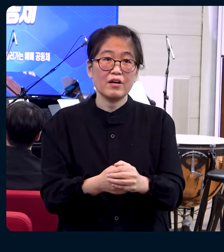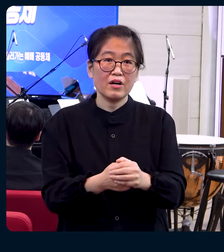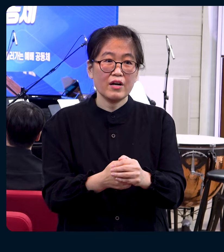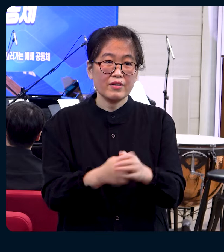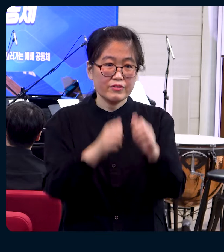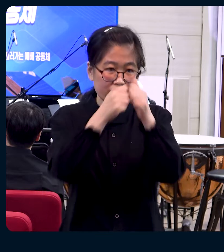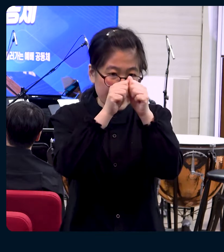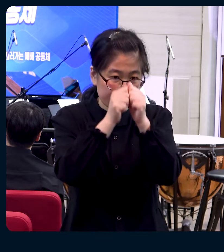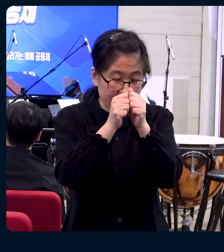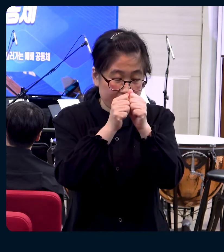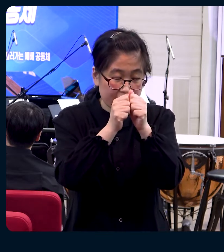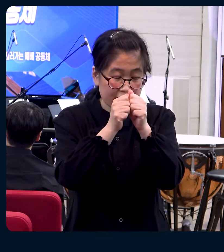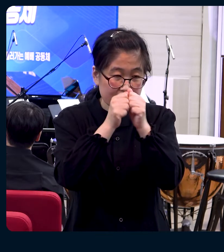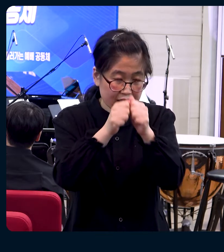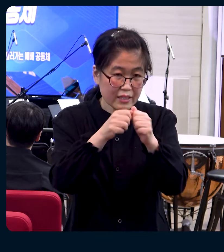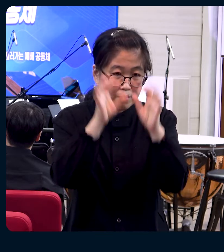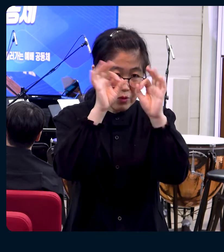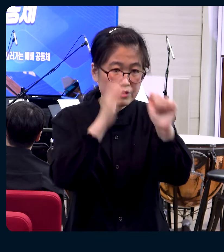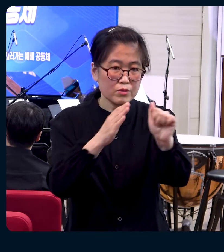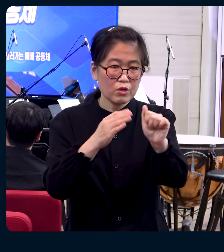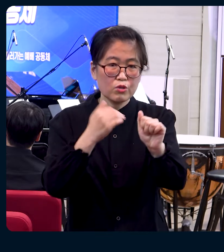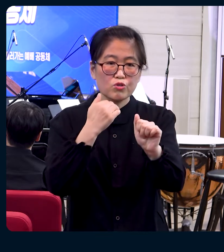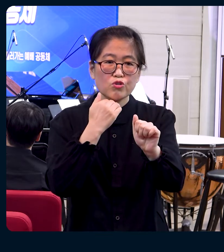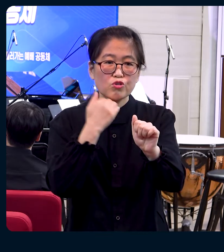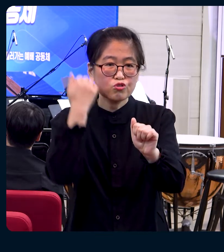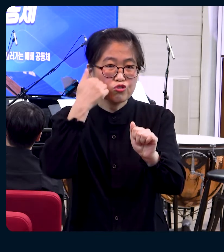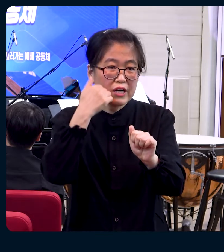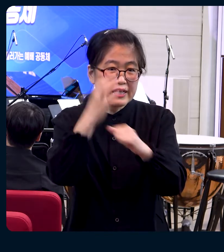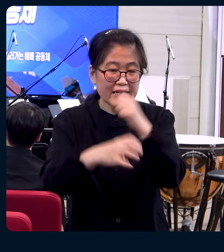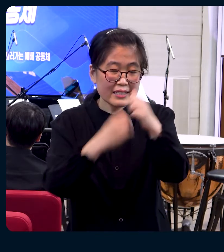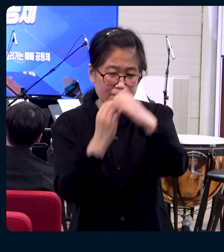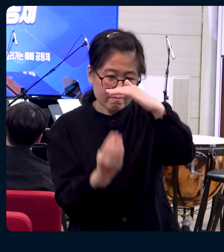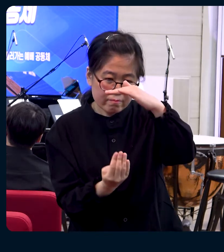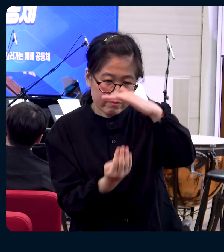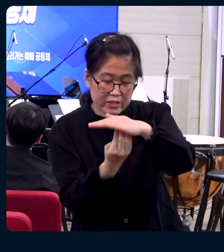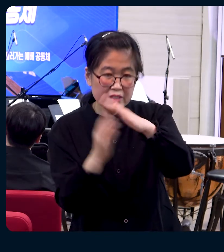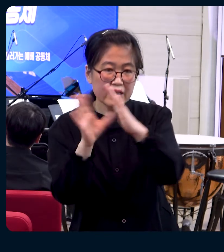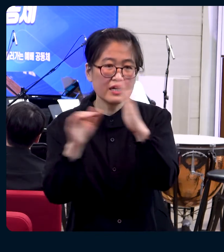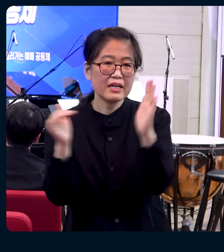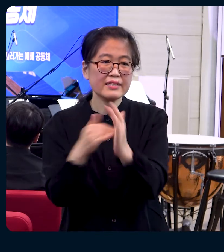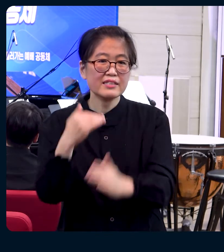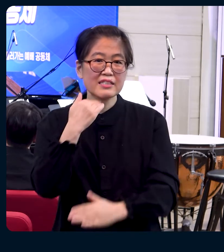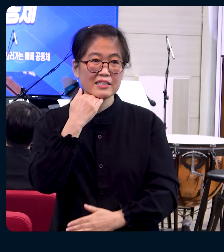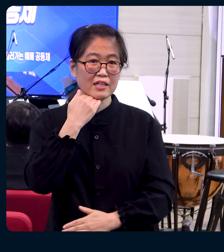깊게 읽으셔야 합니다. 누군가가 40년이 되기를 기다리고 있었구나 라는 뜻입니다.